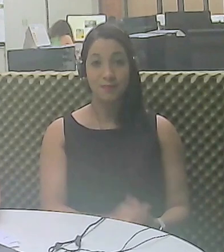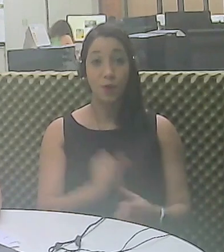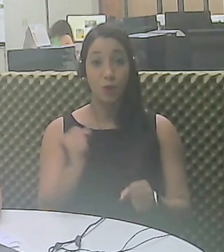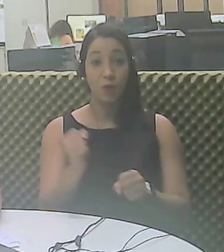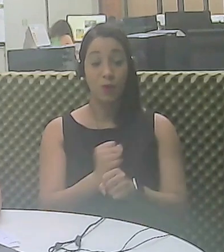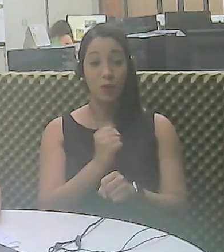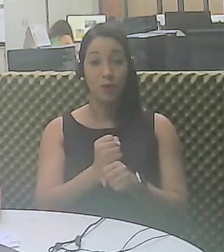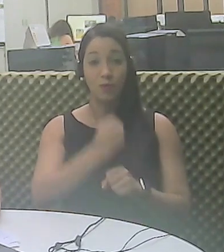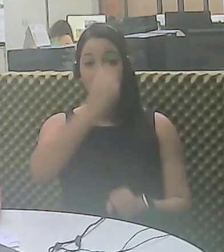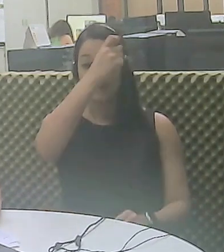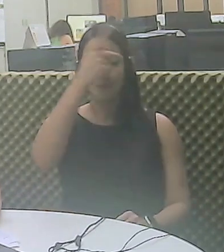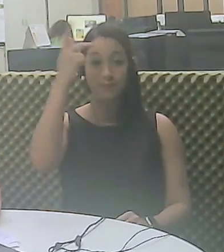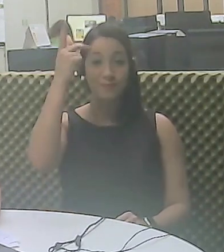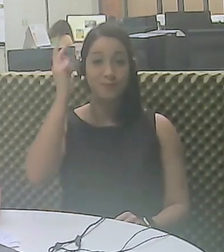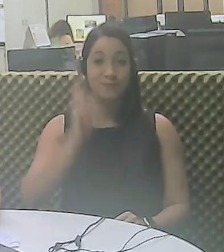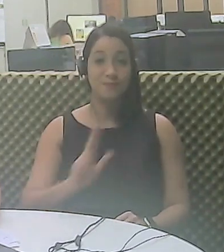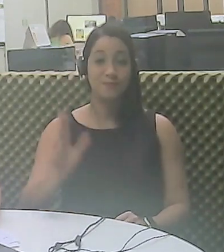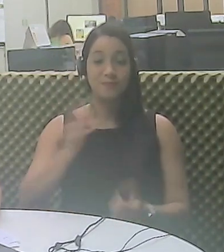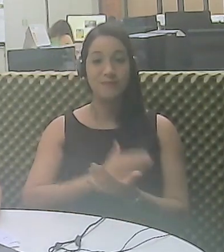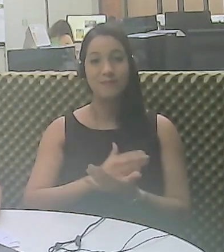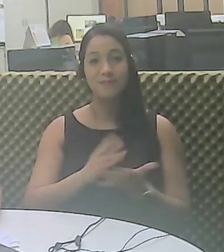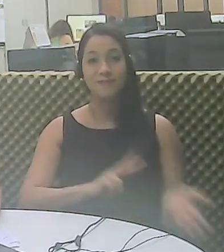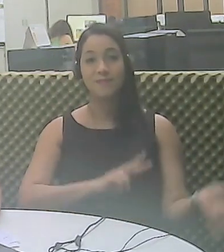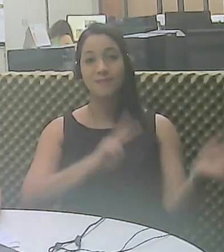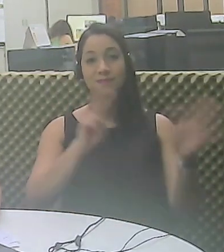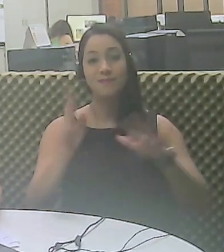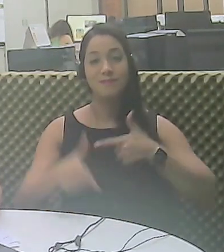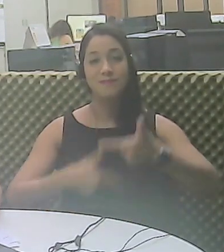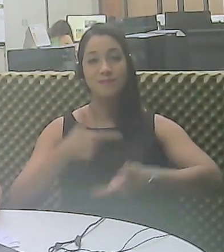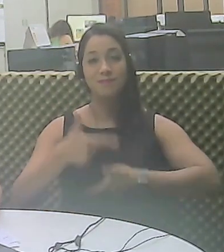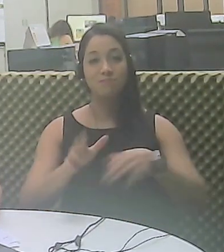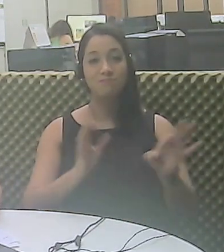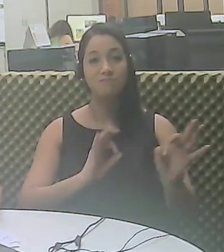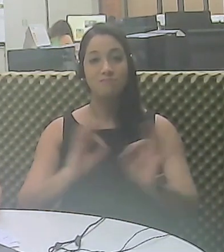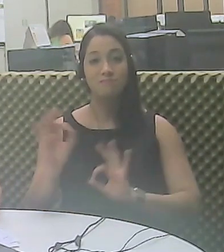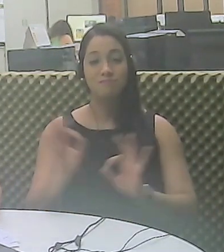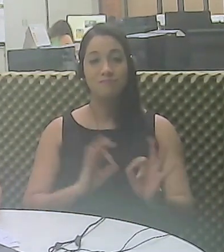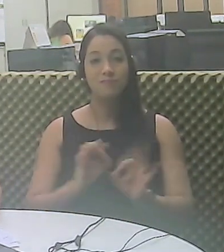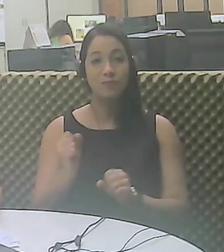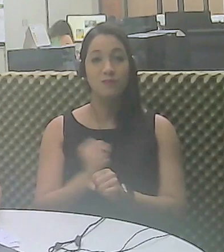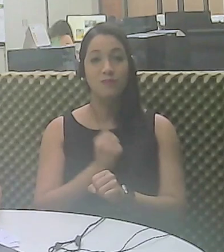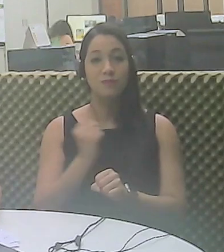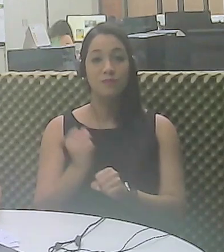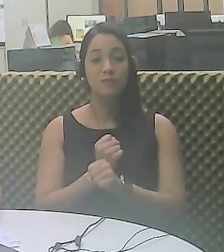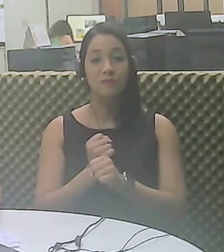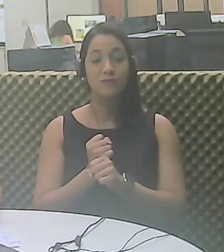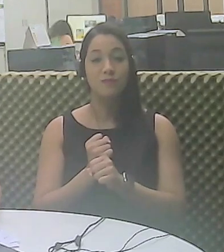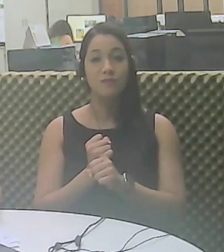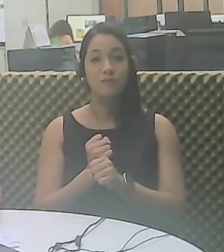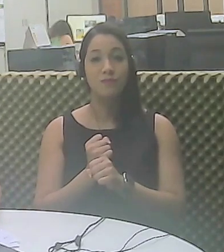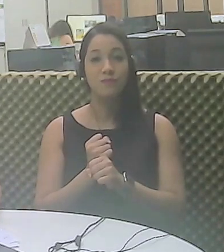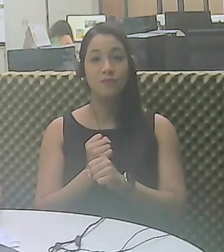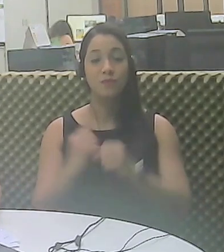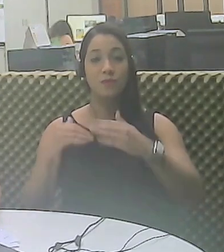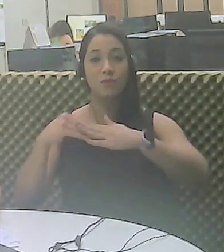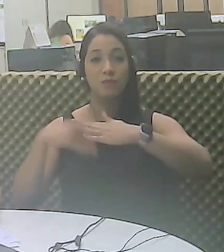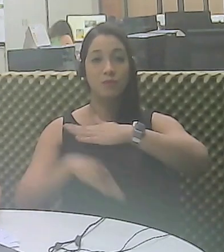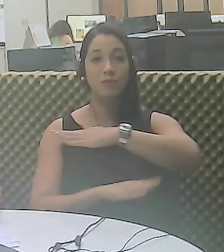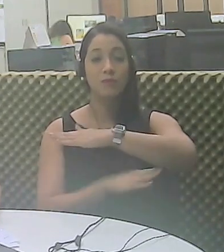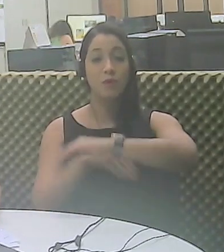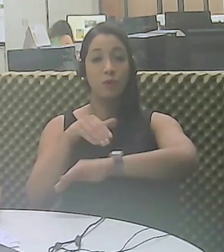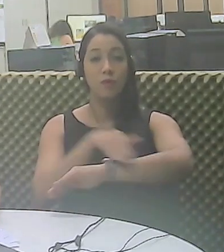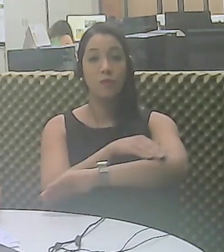Obras. A Prefeitura de Uberlândia iniciou nesta semana os trabalhos preparativos para a construção da passagem inferior na Rua